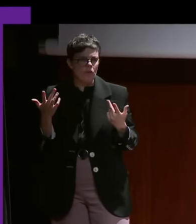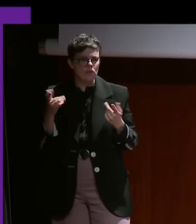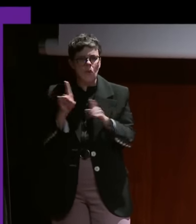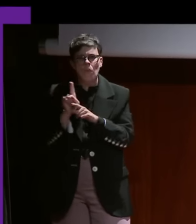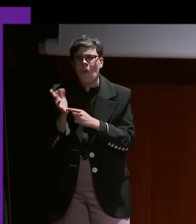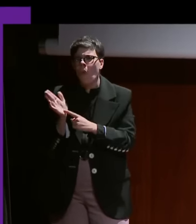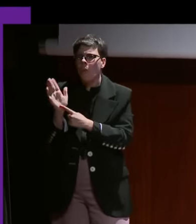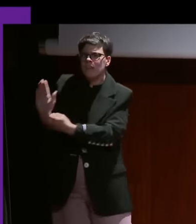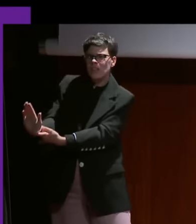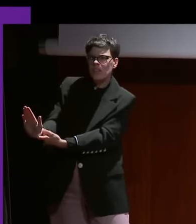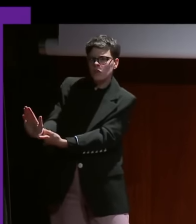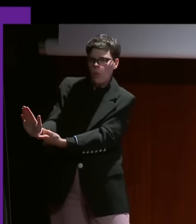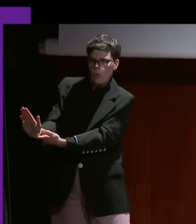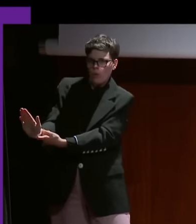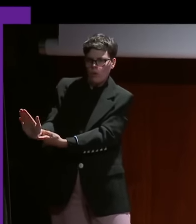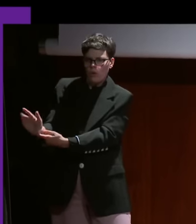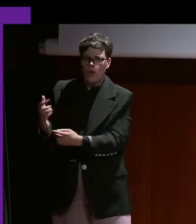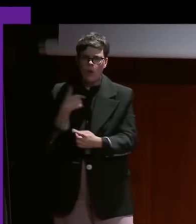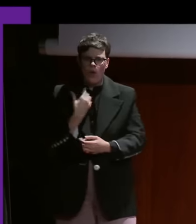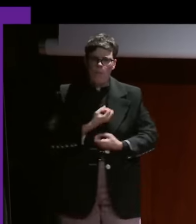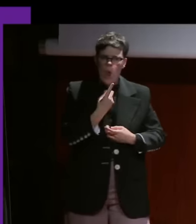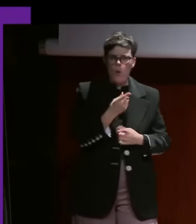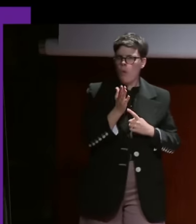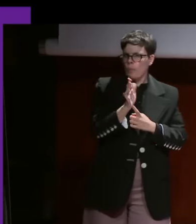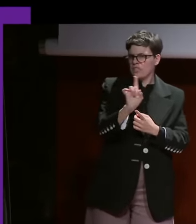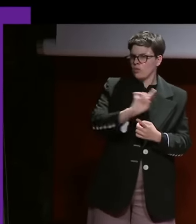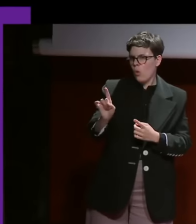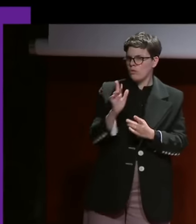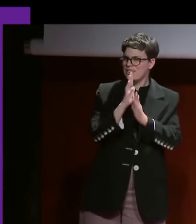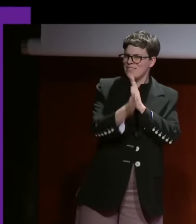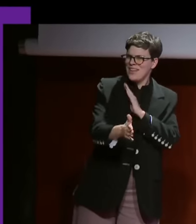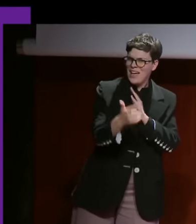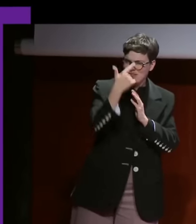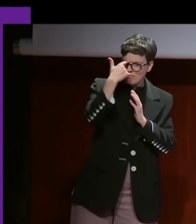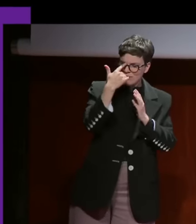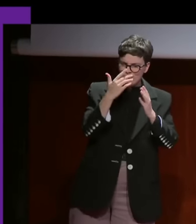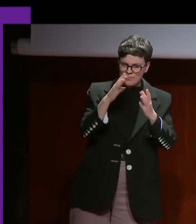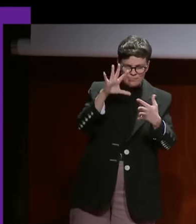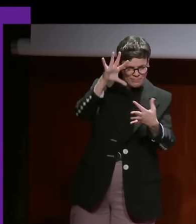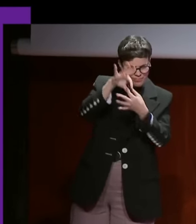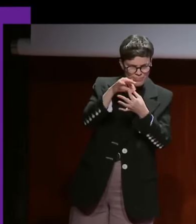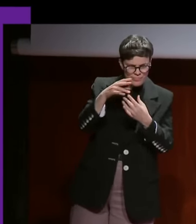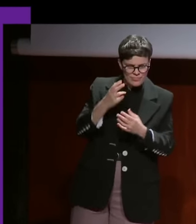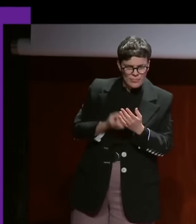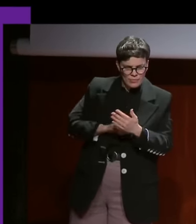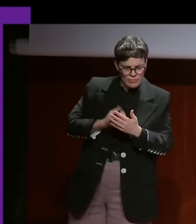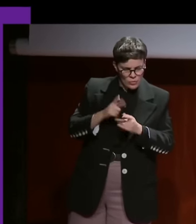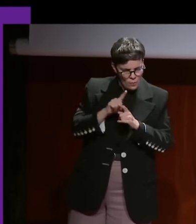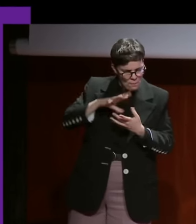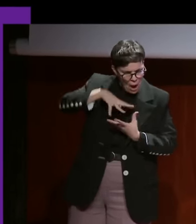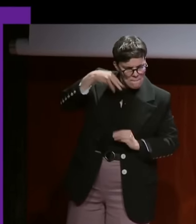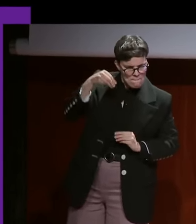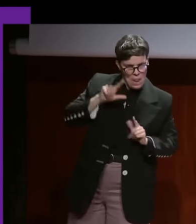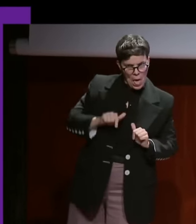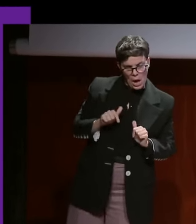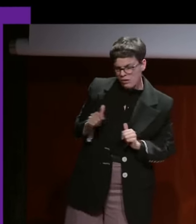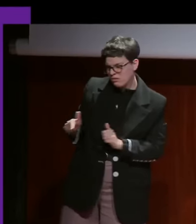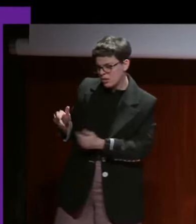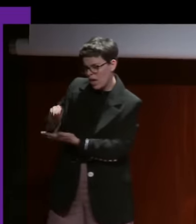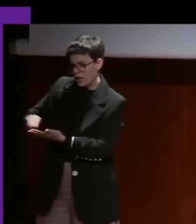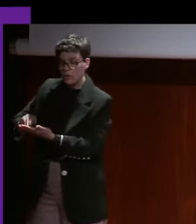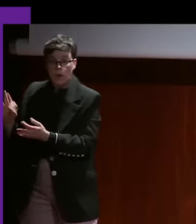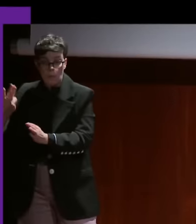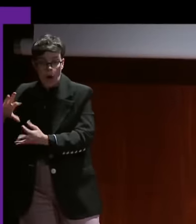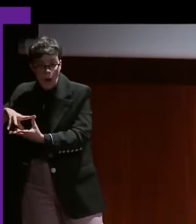mort, non vivant, et qui serait une représentation. Alors que la parole, c'est, en gros,